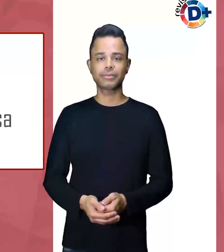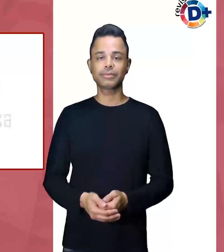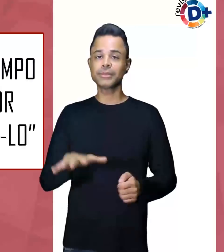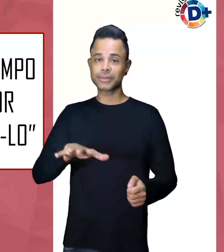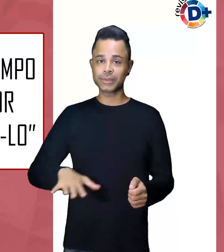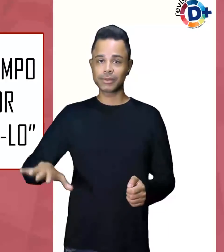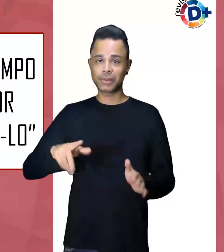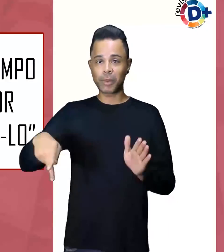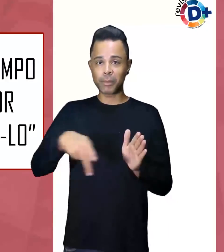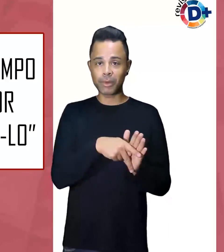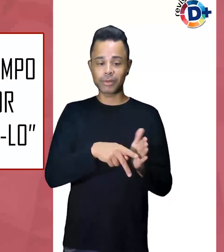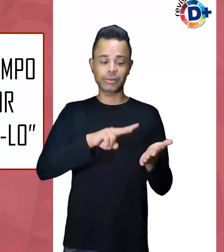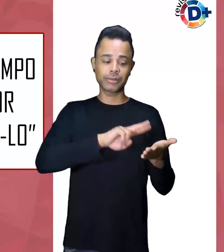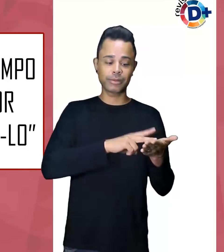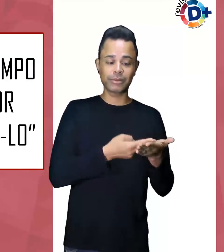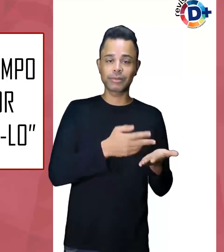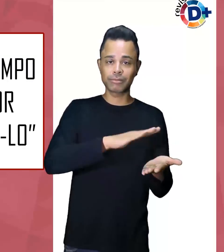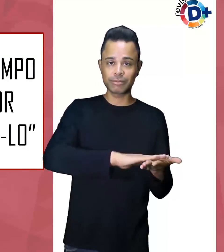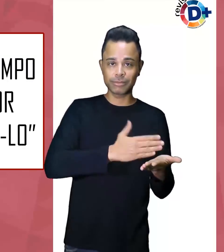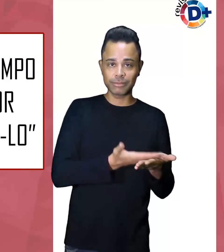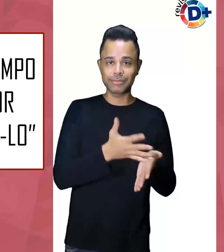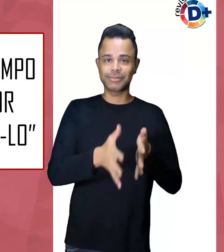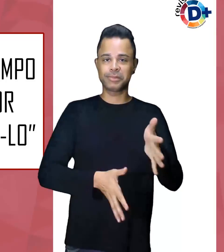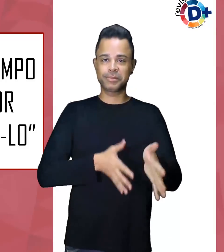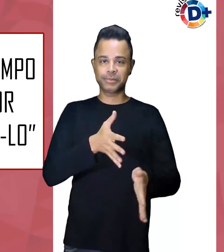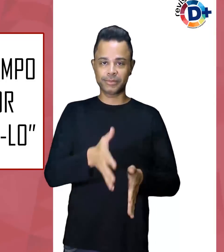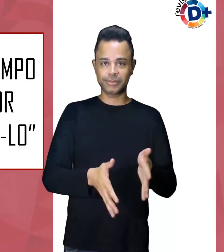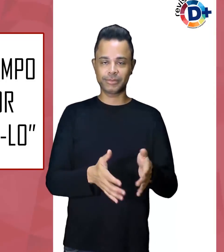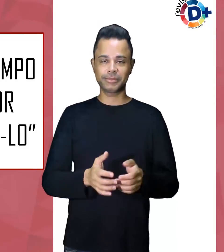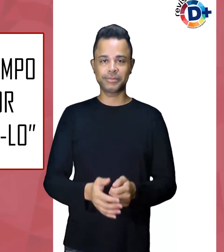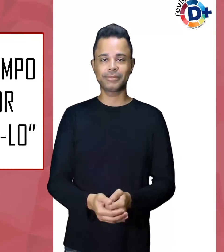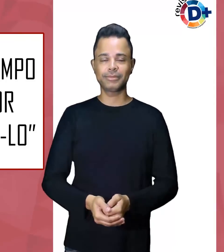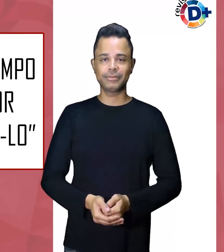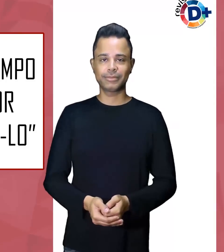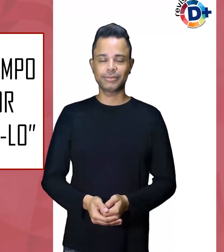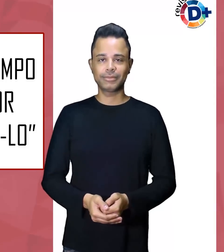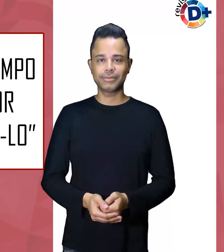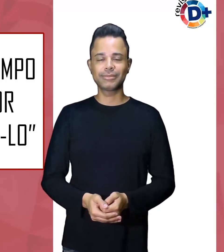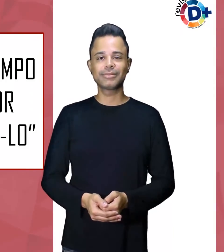Espaço do Tios, tradutor e intérprete de língua de sinais.